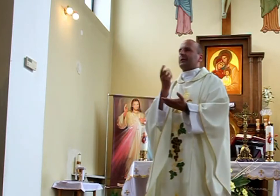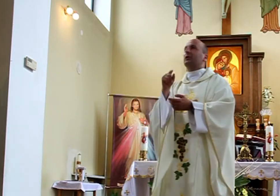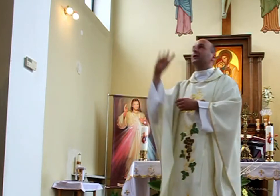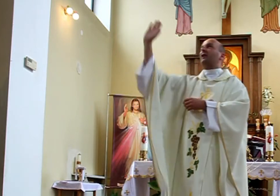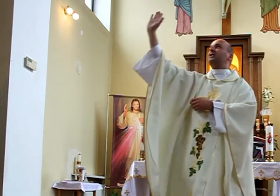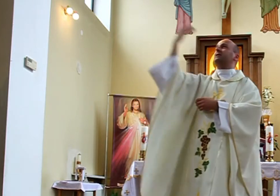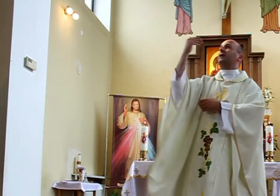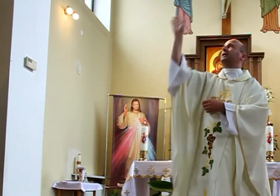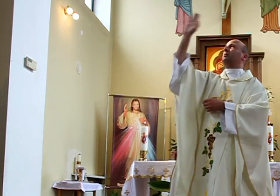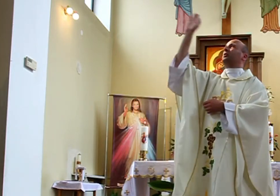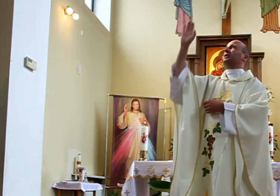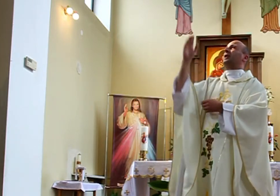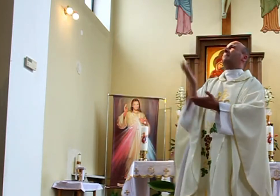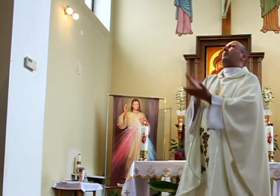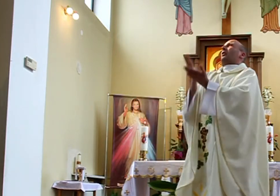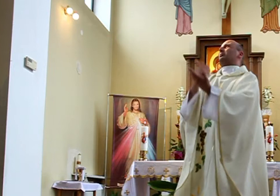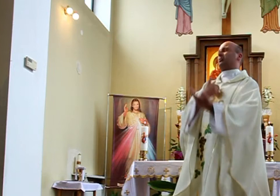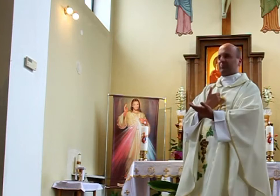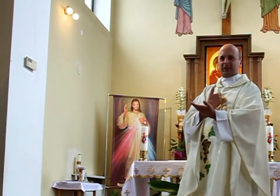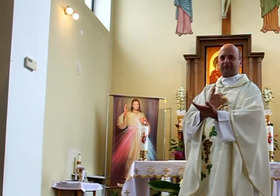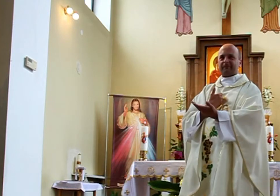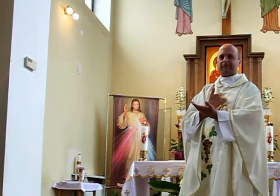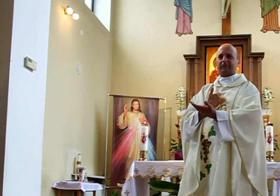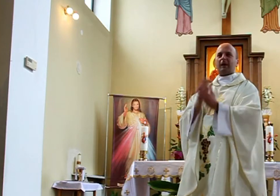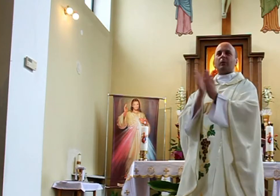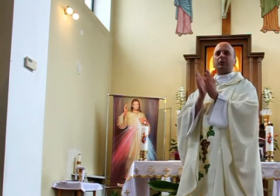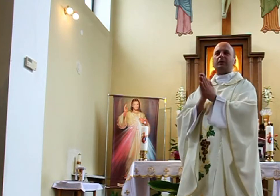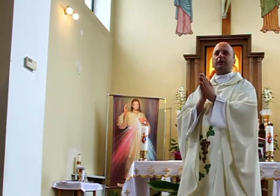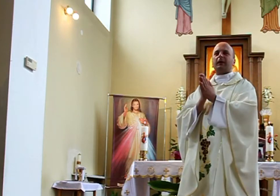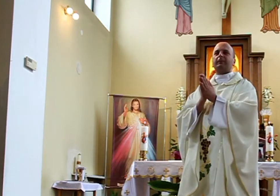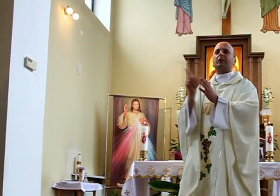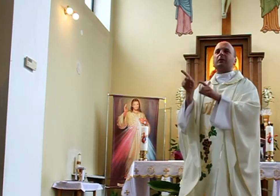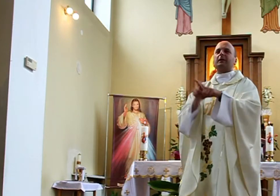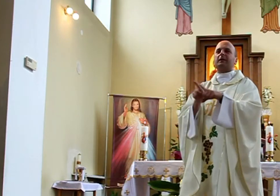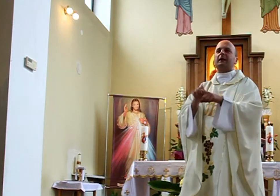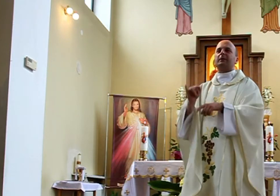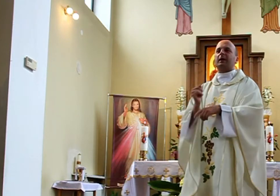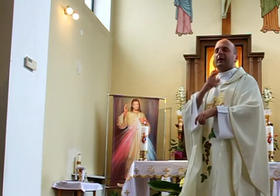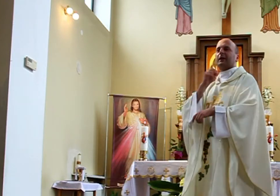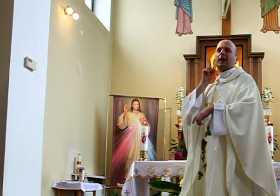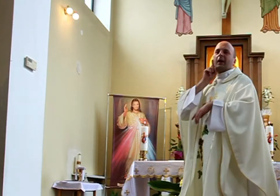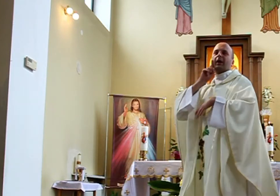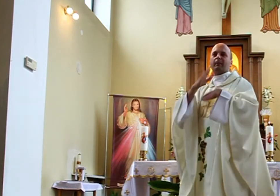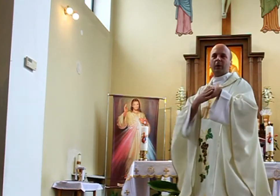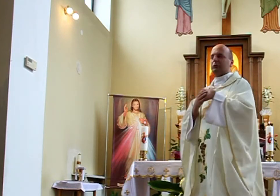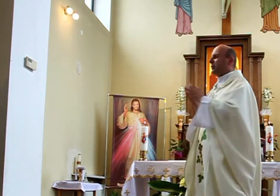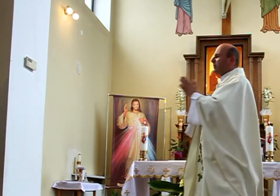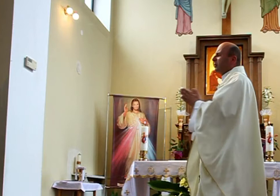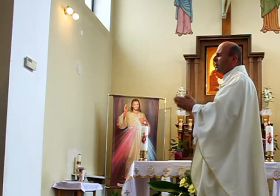jest wzywanie: Boże, pomóż mi. Modlitwa to jest tak samo jak mąż prosi: